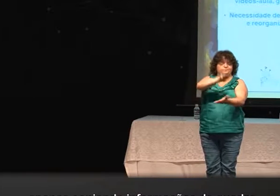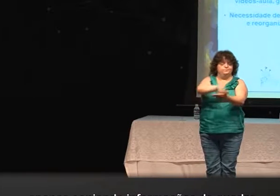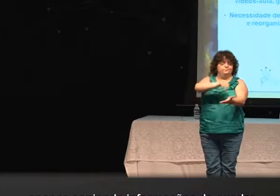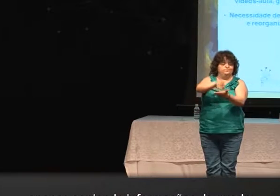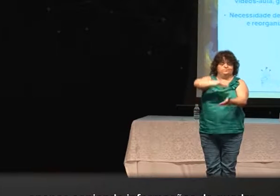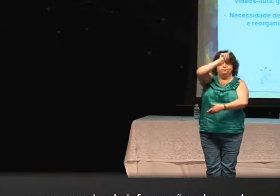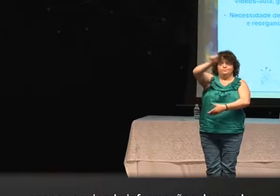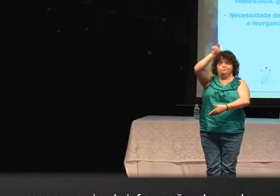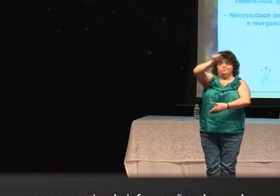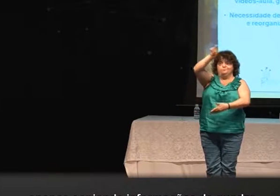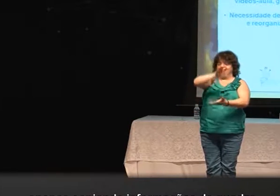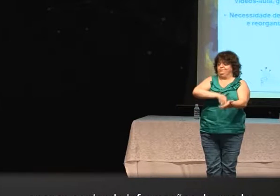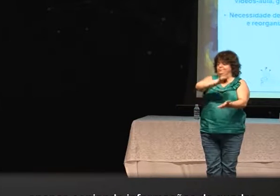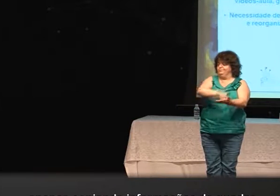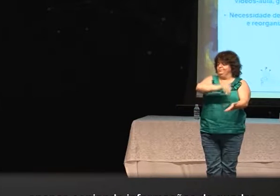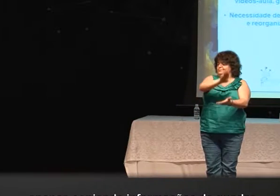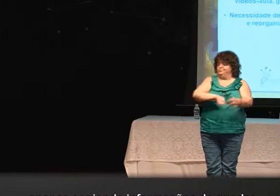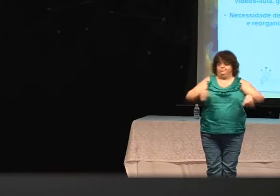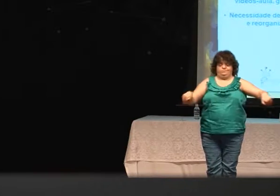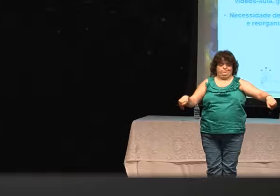copiando informações do quadro.